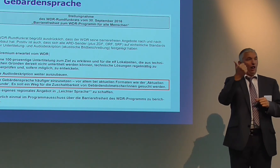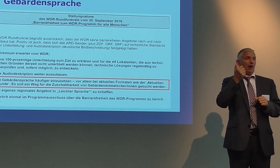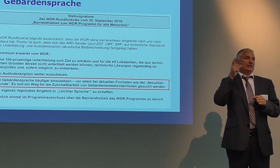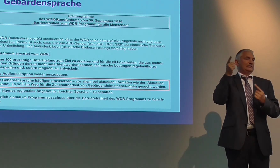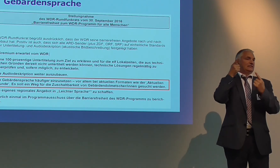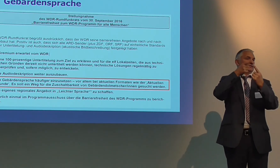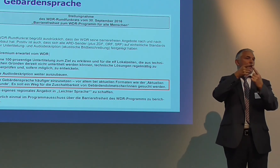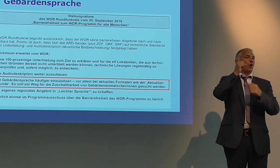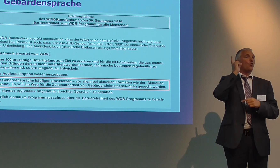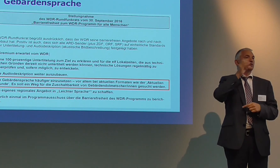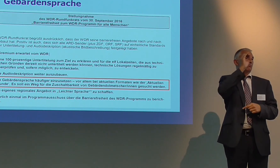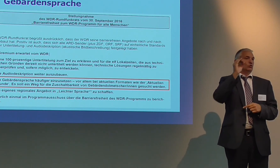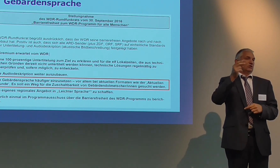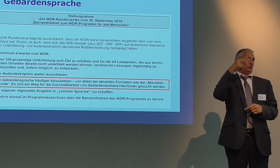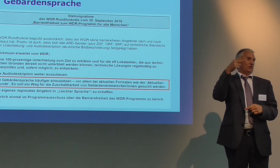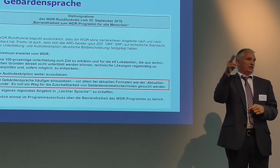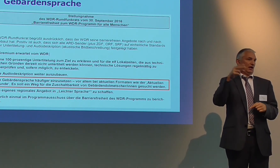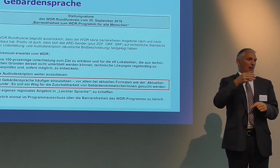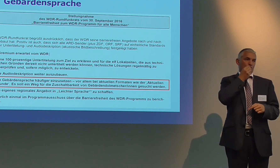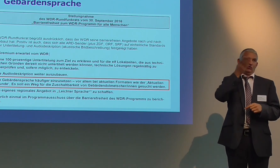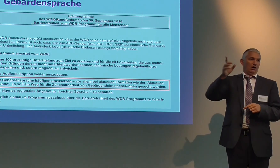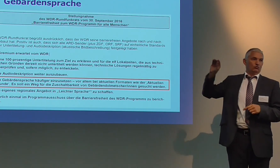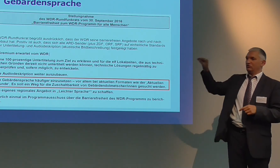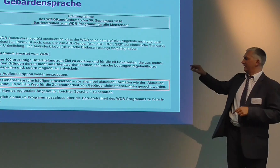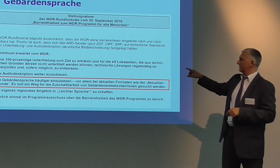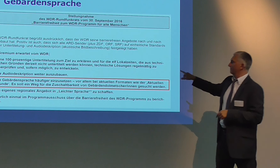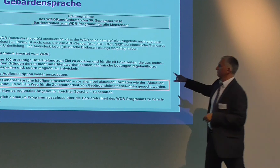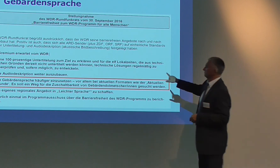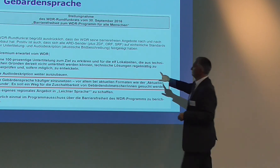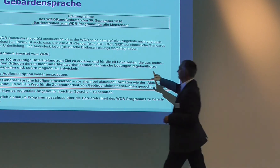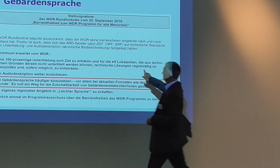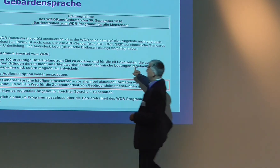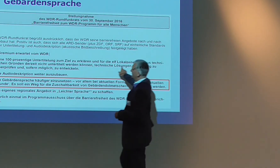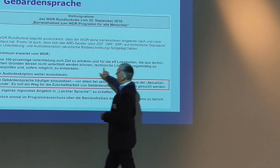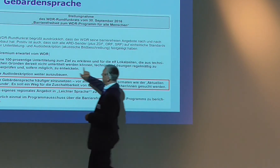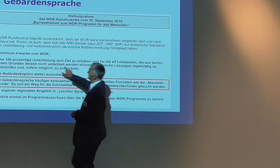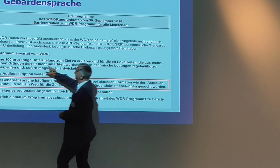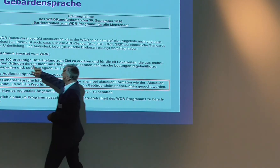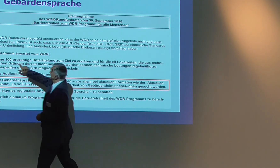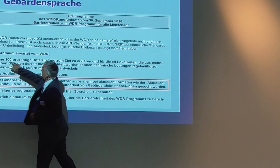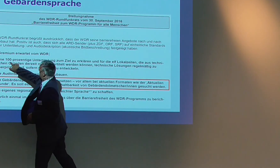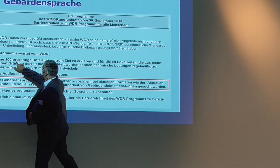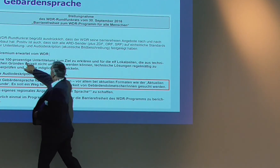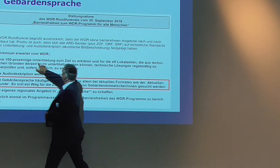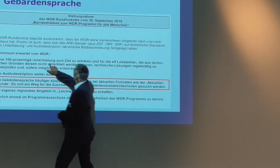wo eine sehr gute Formulierung drinsteht zum Thema 100% Untertitel. Das ist hier